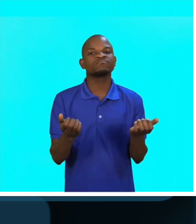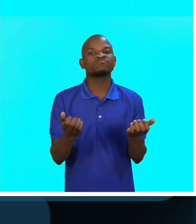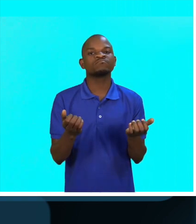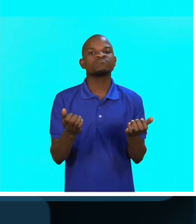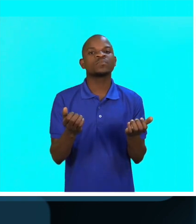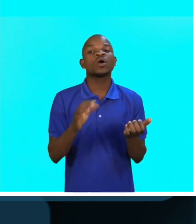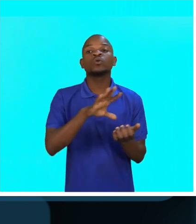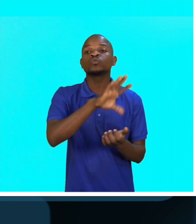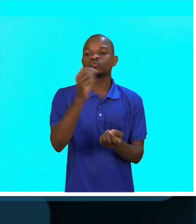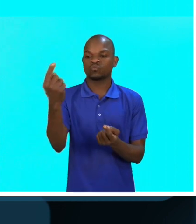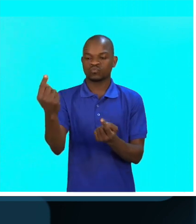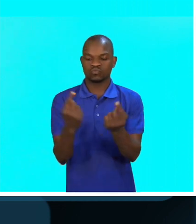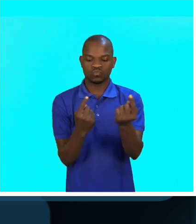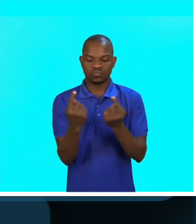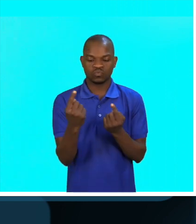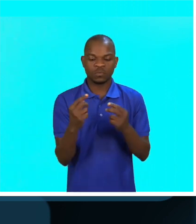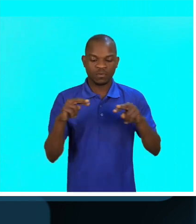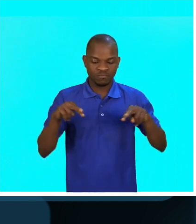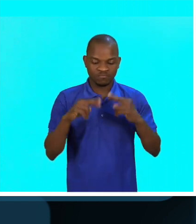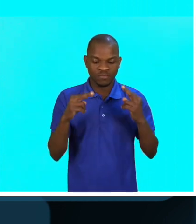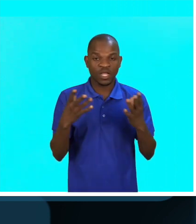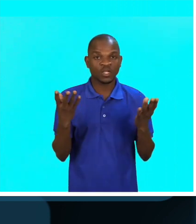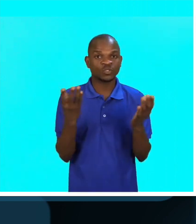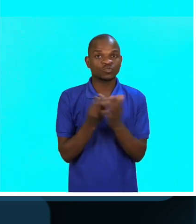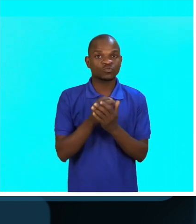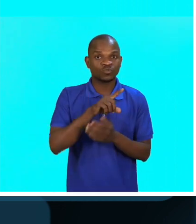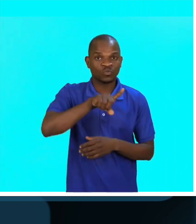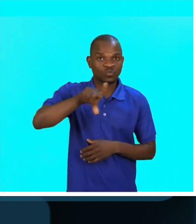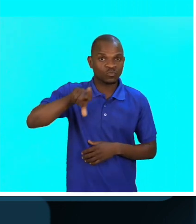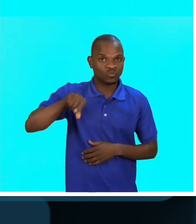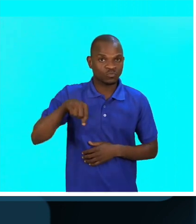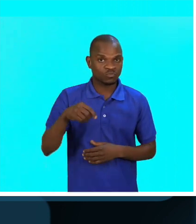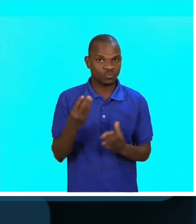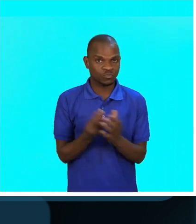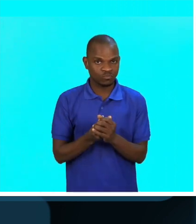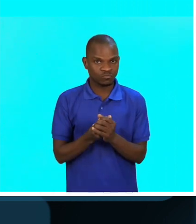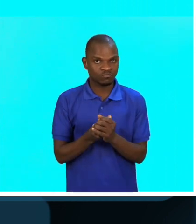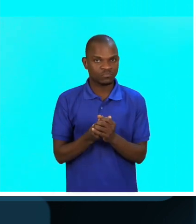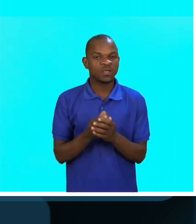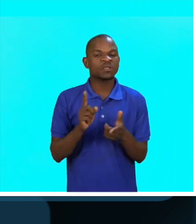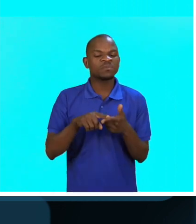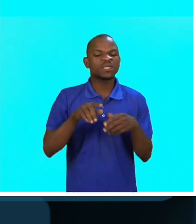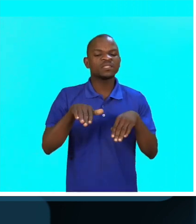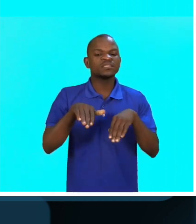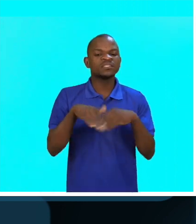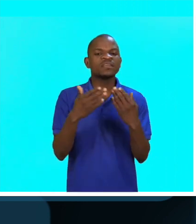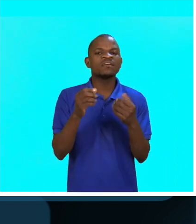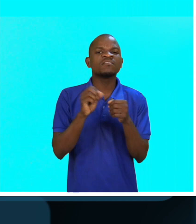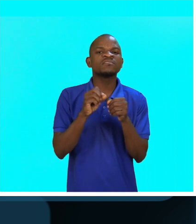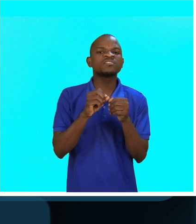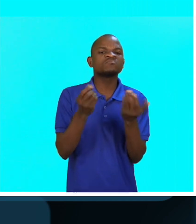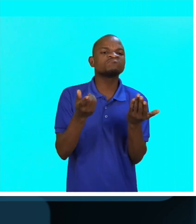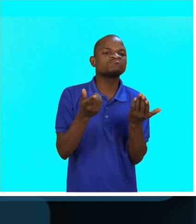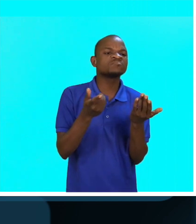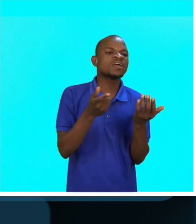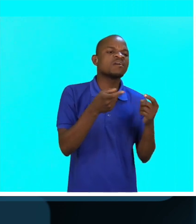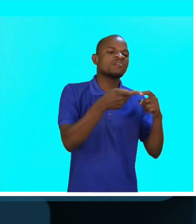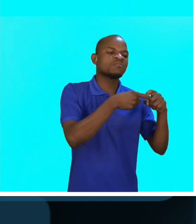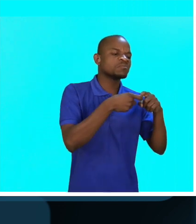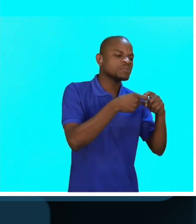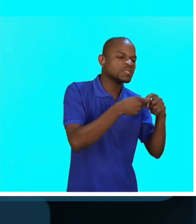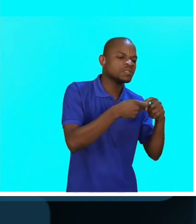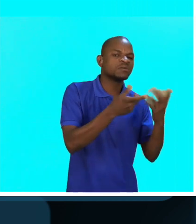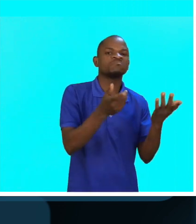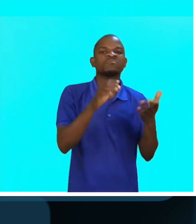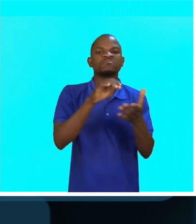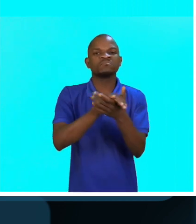dia que acaba fazendo com a família, com os amigos, né, mas acaba também ajudando a esta casa. A gente